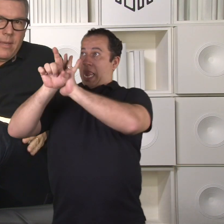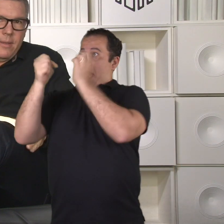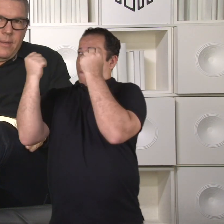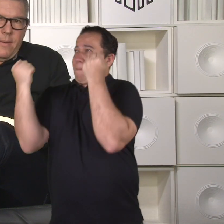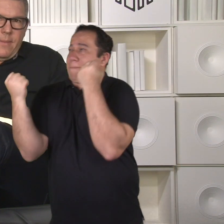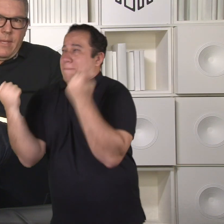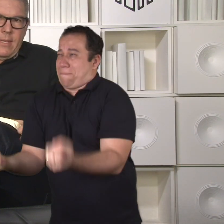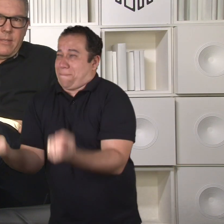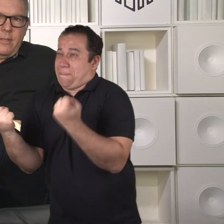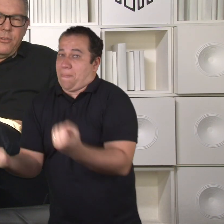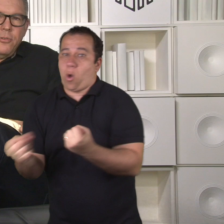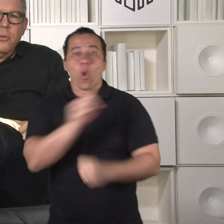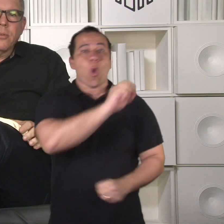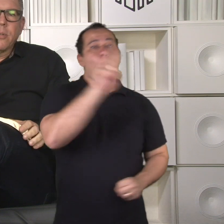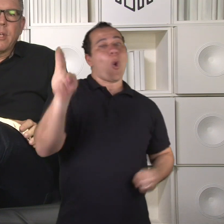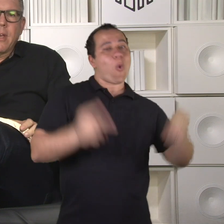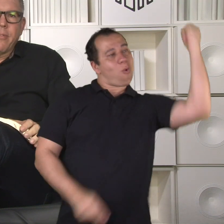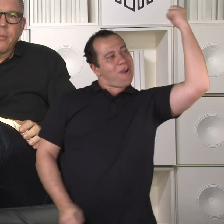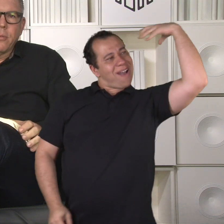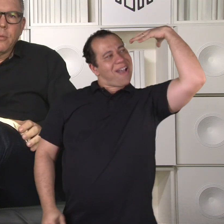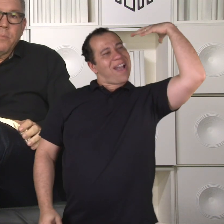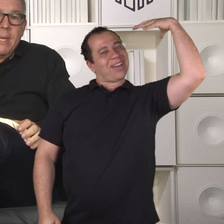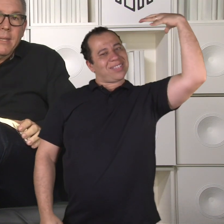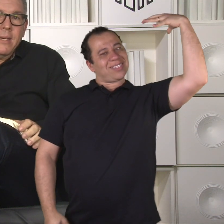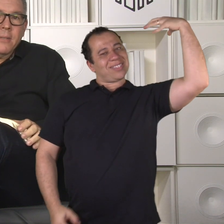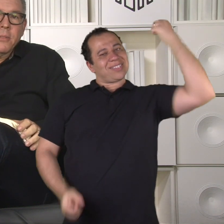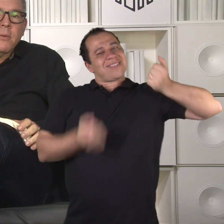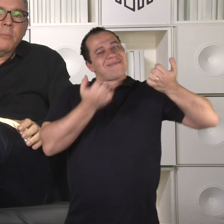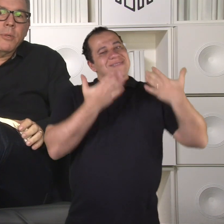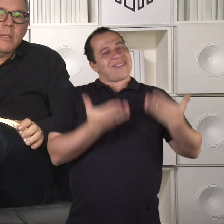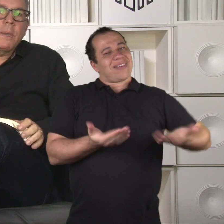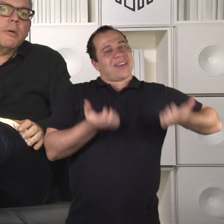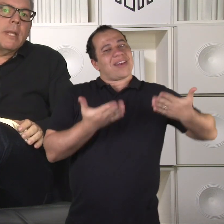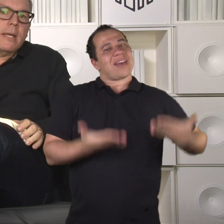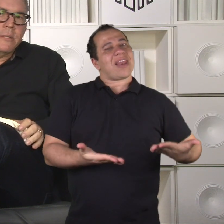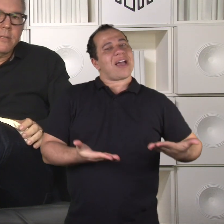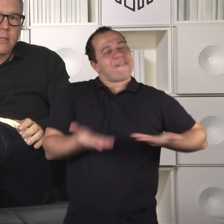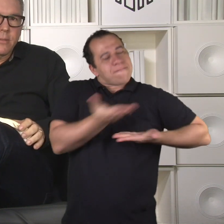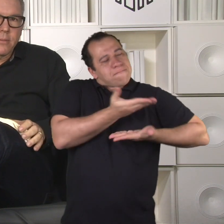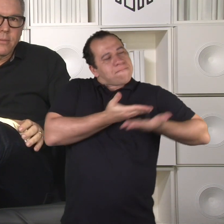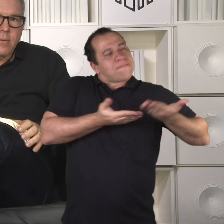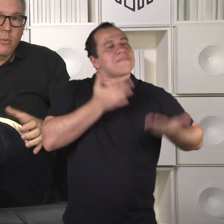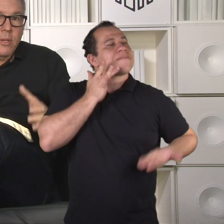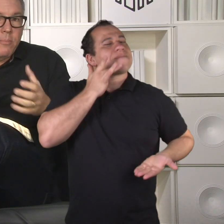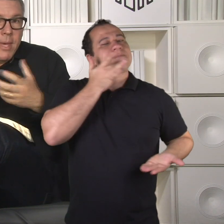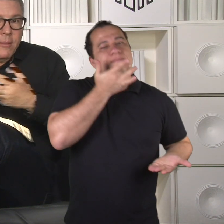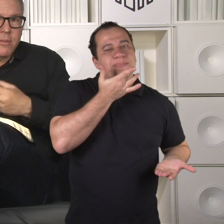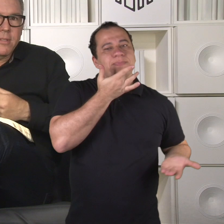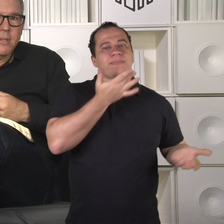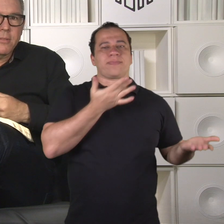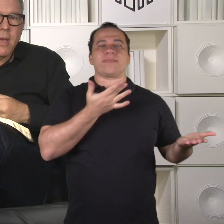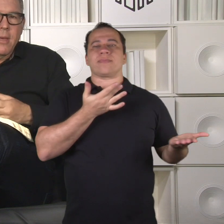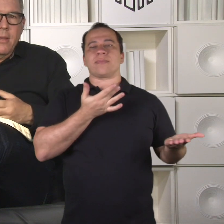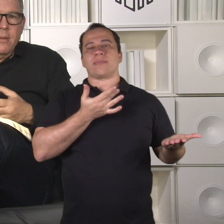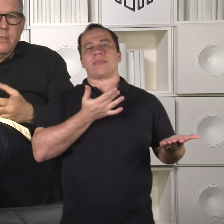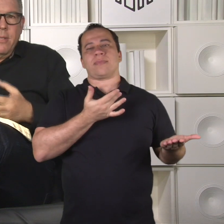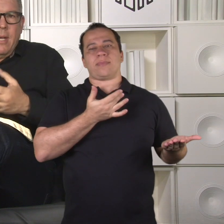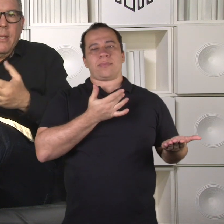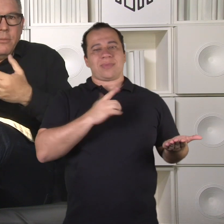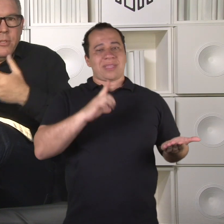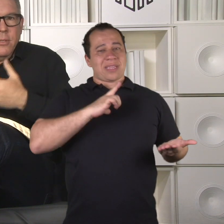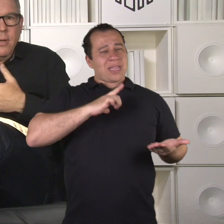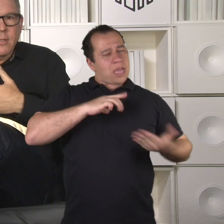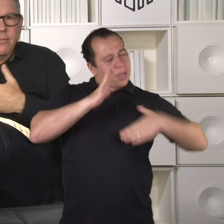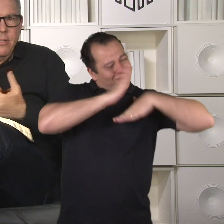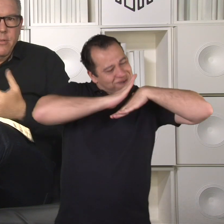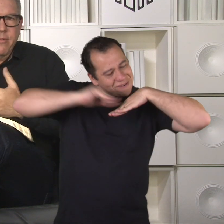te dá? Esse jugo que é fruto do perdão e do amor e da bondade de Deus, do acolhimento de Deus de